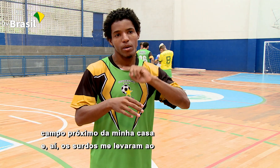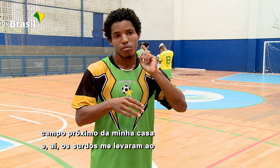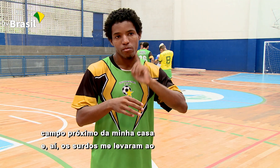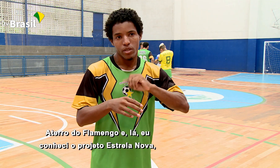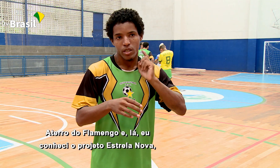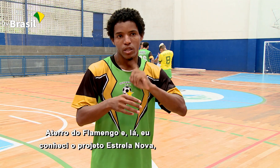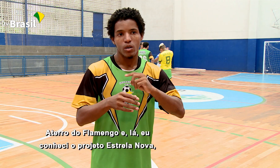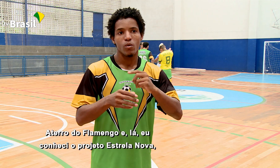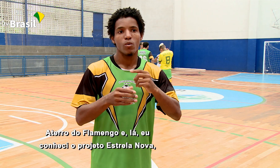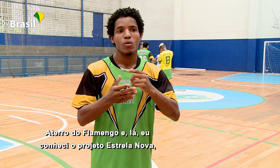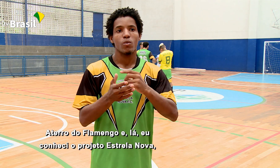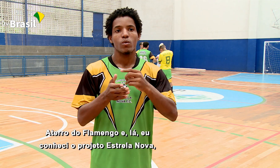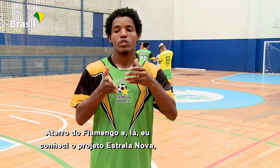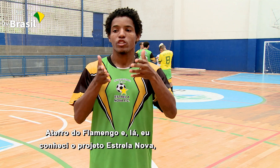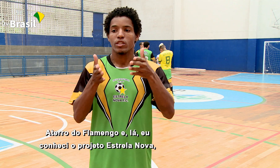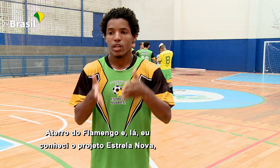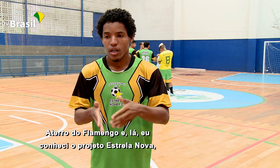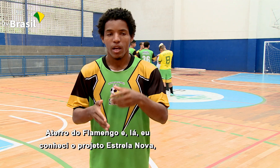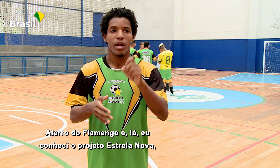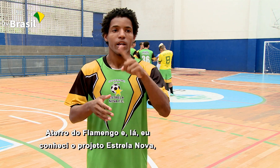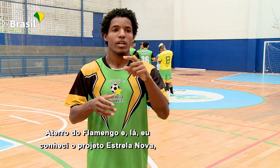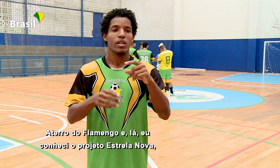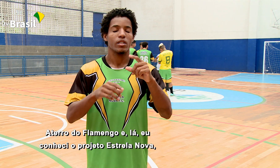ao aterro do Flamengo e lá